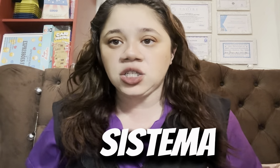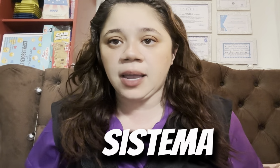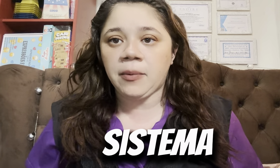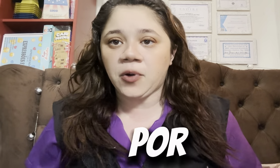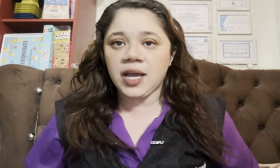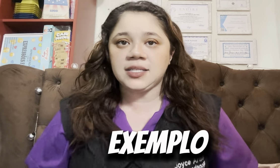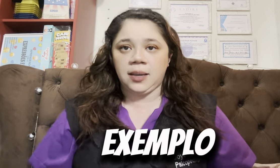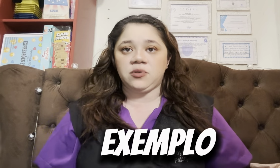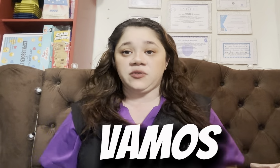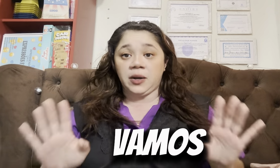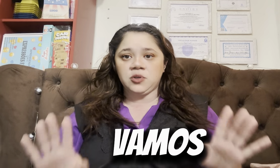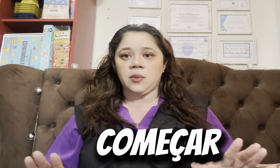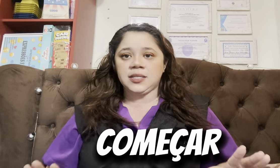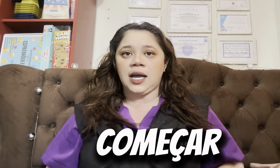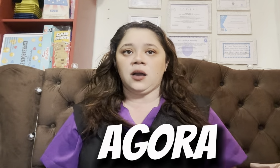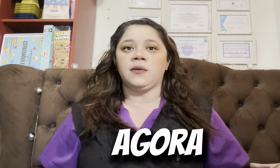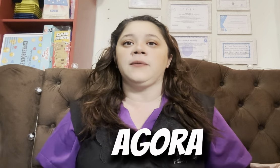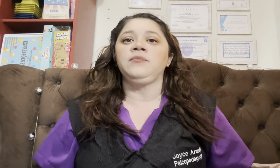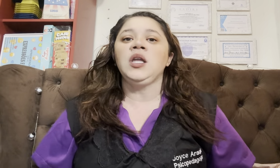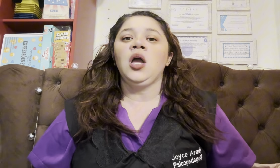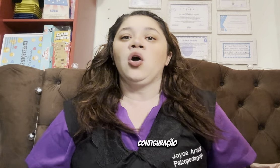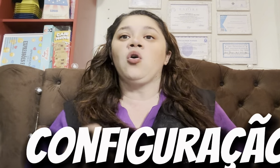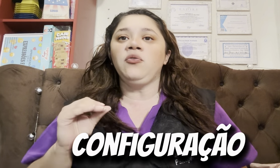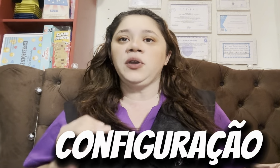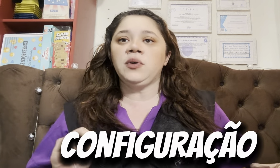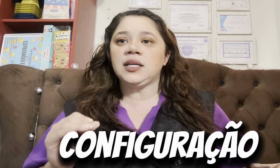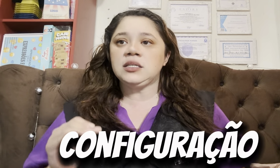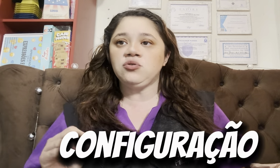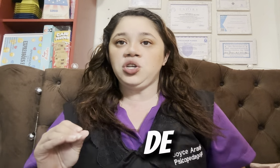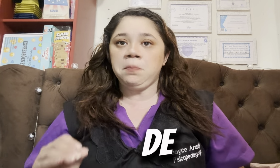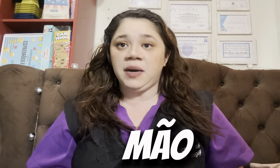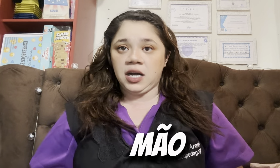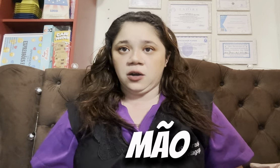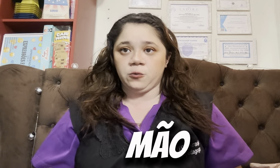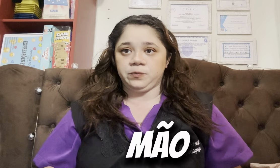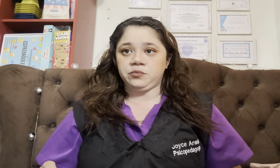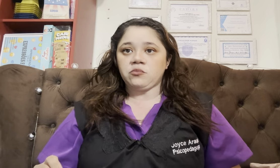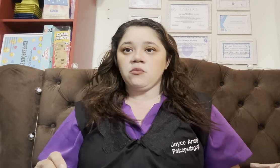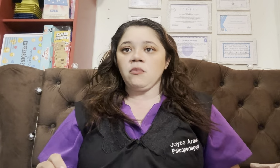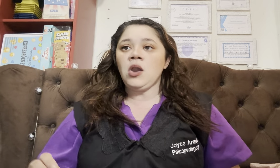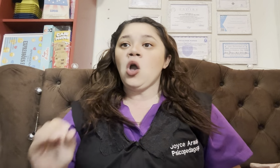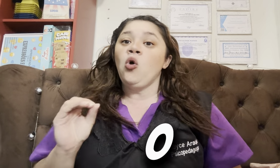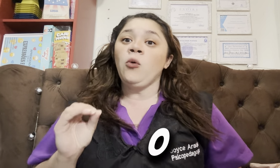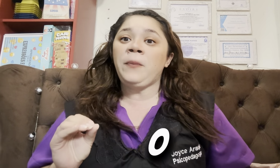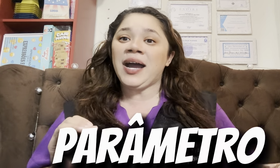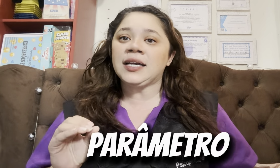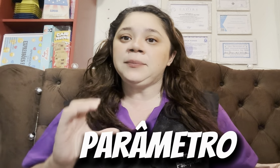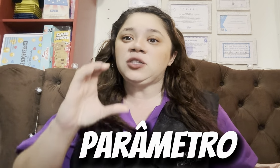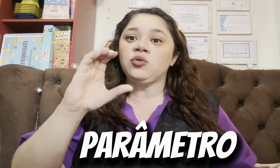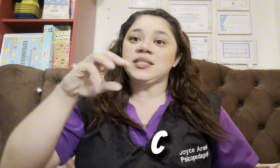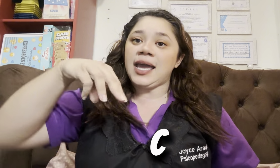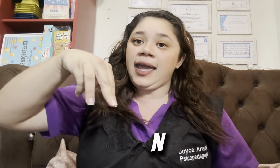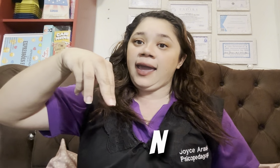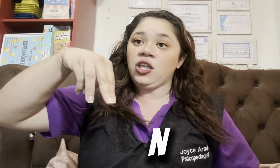sistema. Por exemplo, vamos começar agora. Configuração de mão. O parâmetro